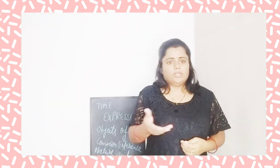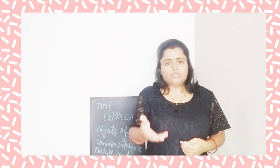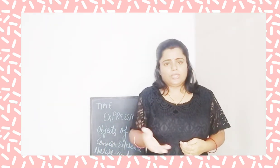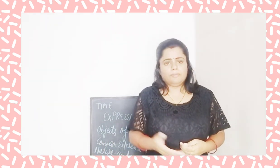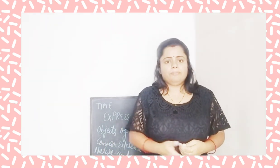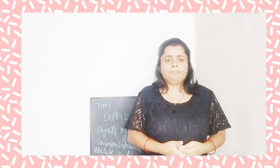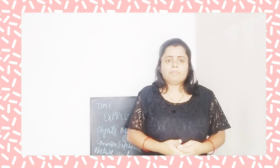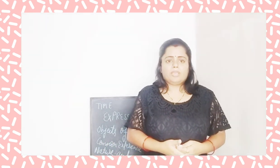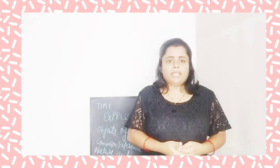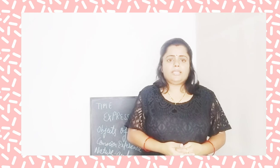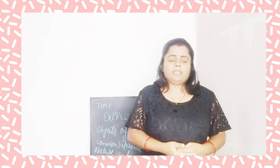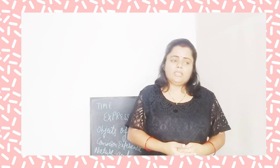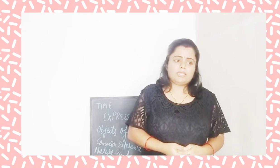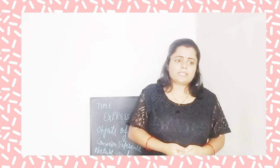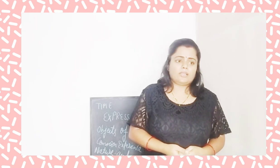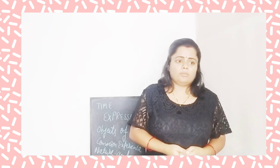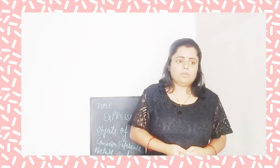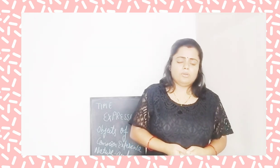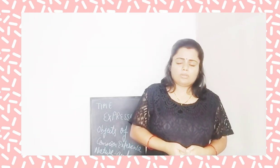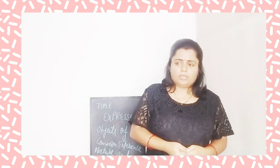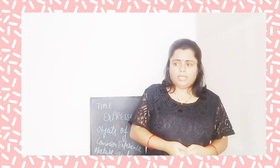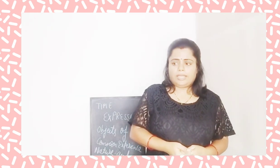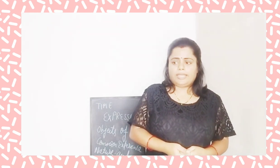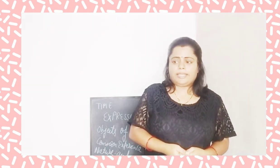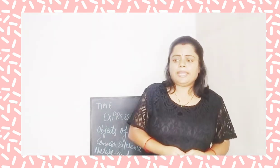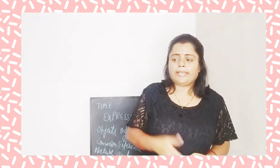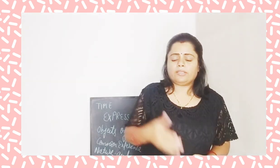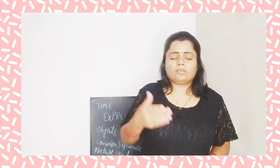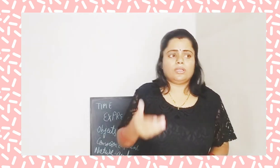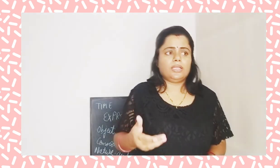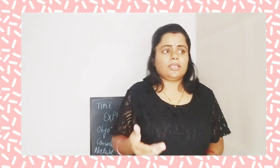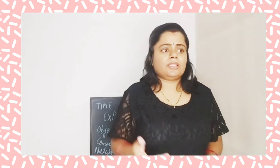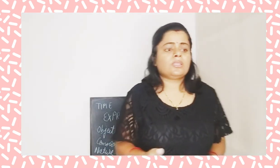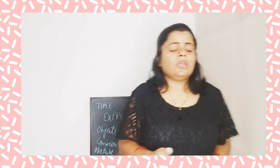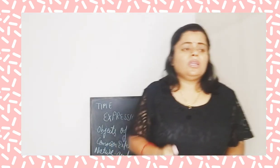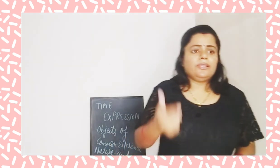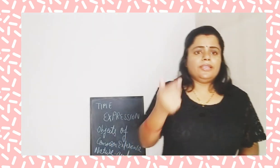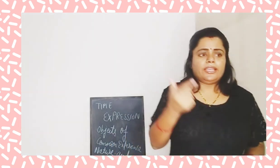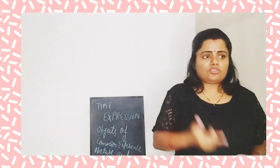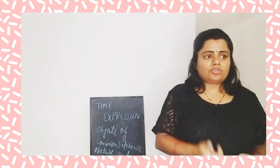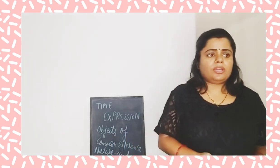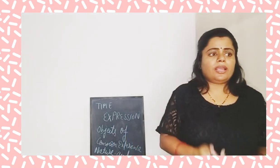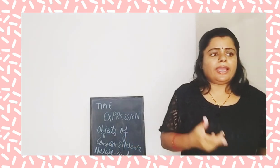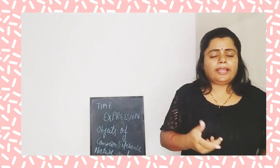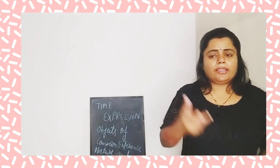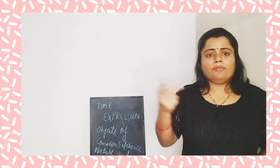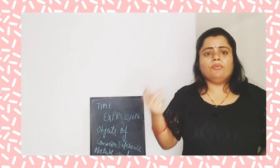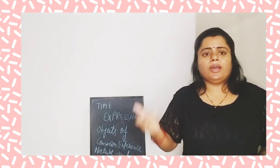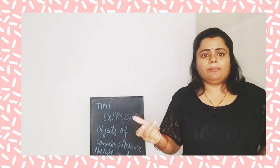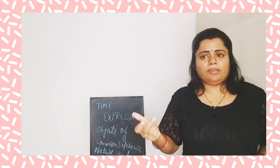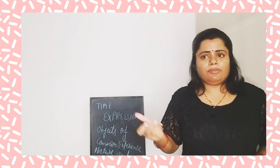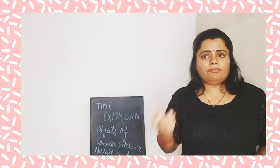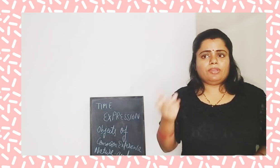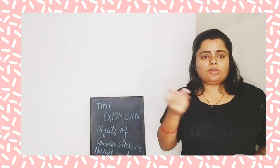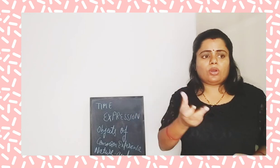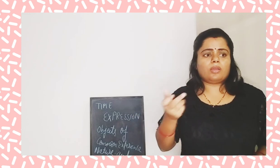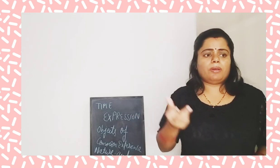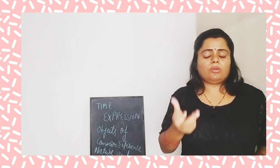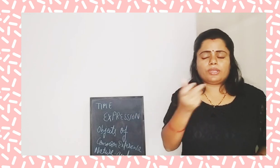जिम, राइट? इनके साथ हम लोग द लगाएंगे. एंड थर्ड इज नेचर एंड एनवायरनमेंट, व्हेन वी टॉक अबाउट